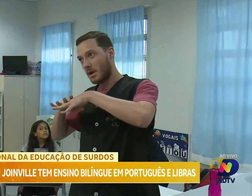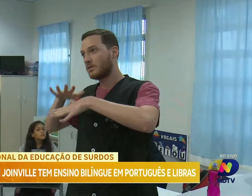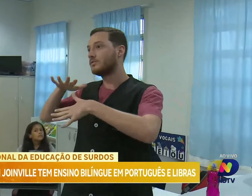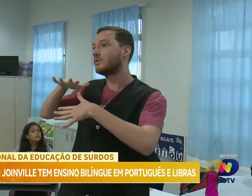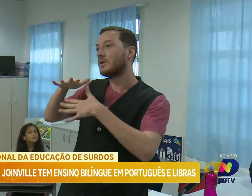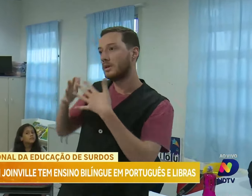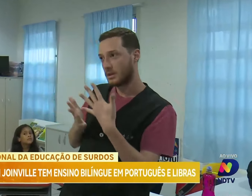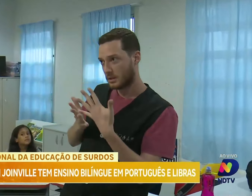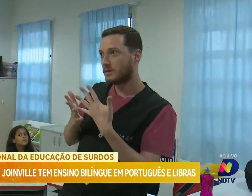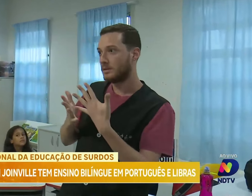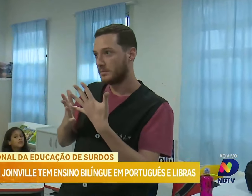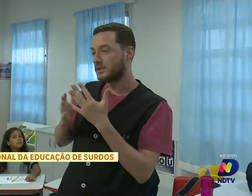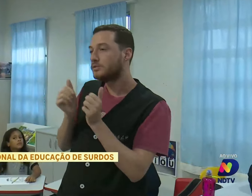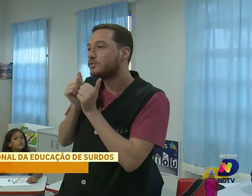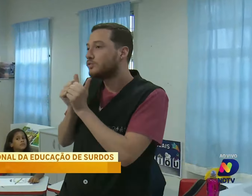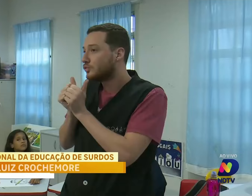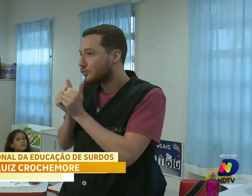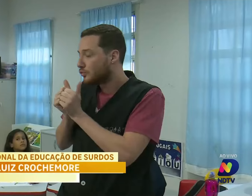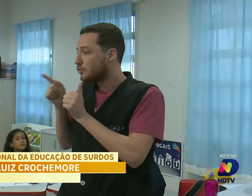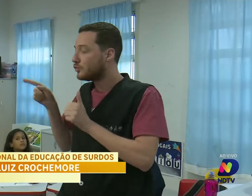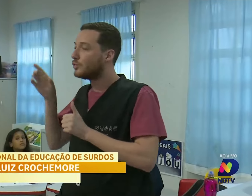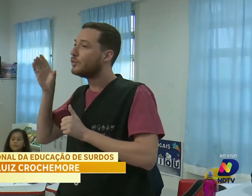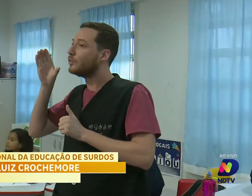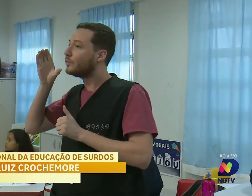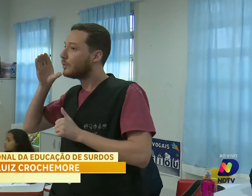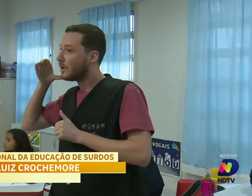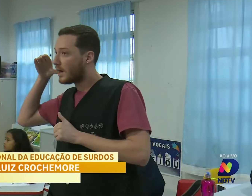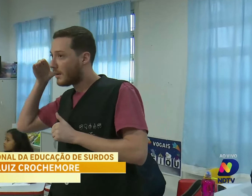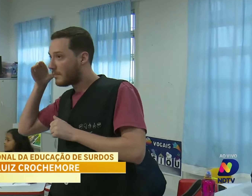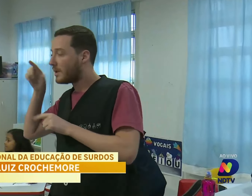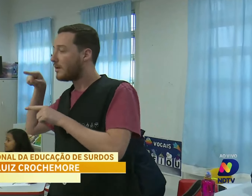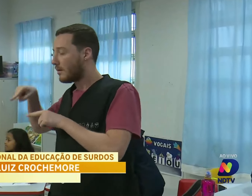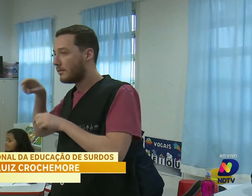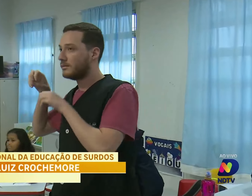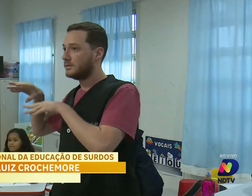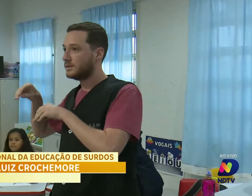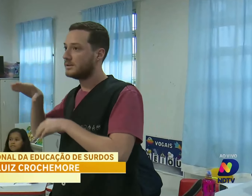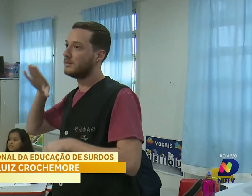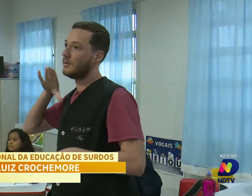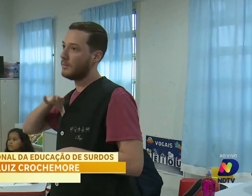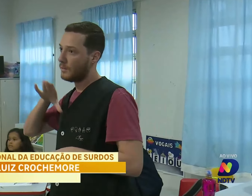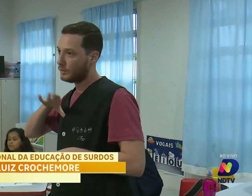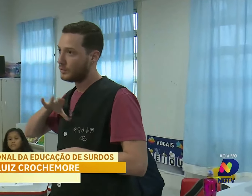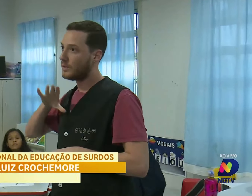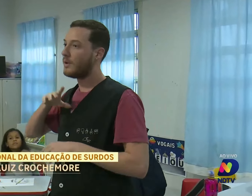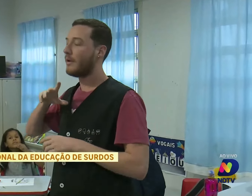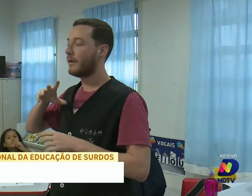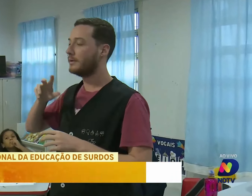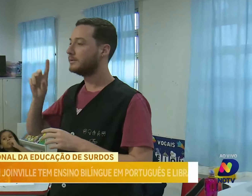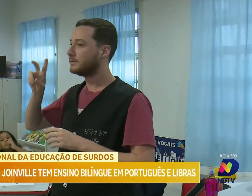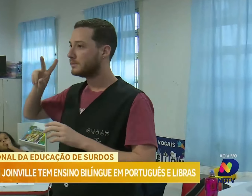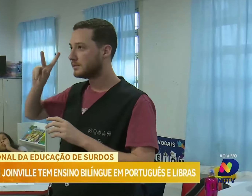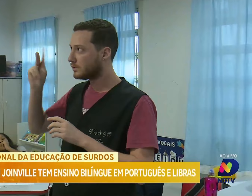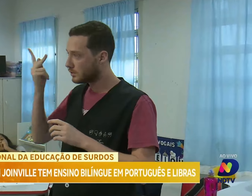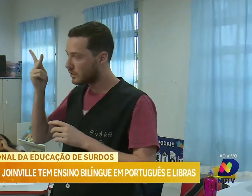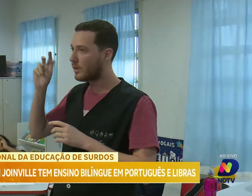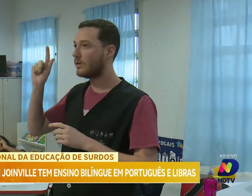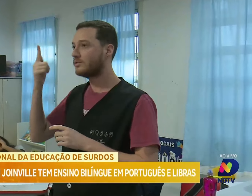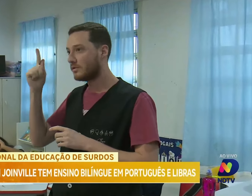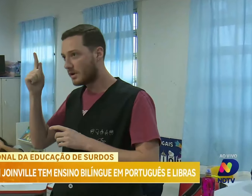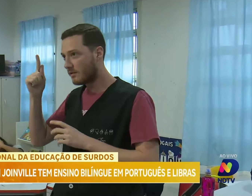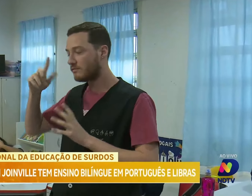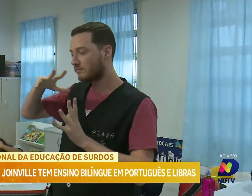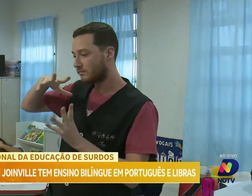Aqui eu ensino matemática e libras, junto com a professora Camila, que ela ensina português,